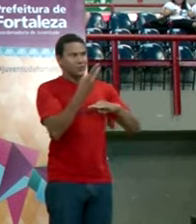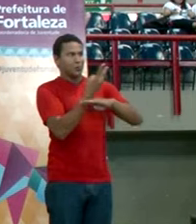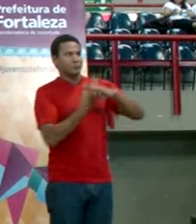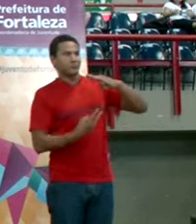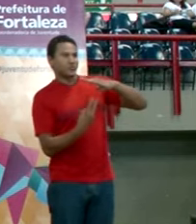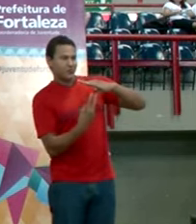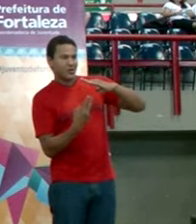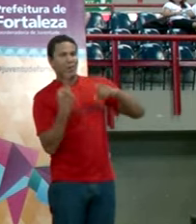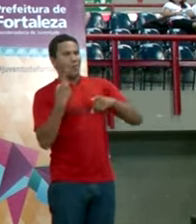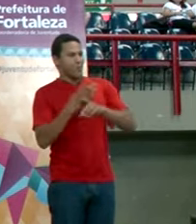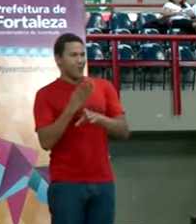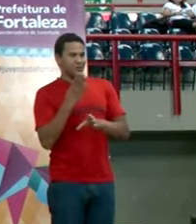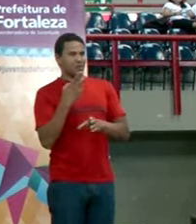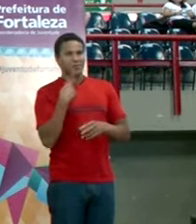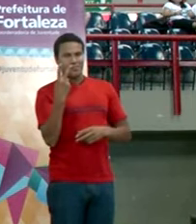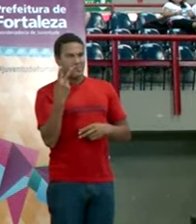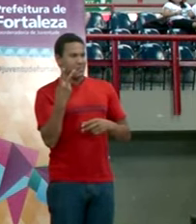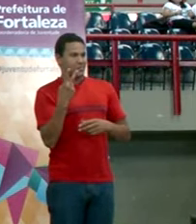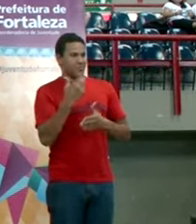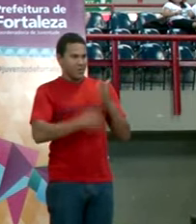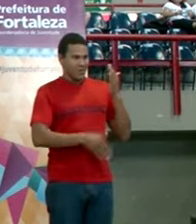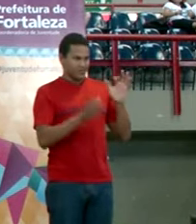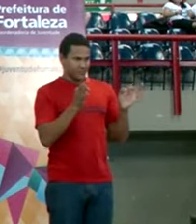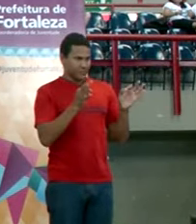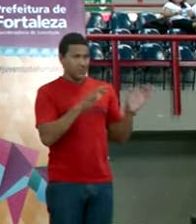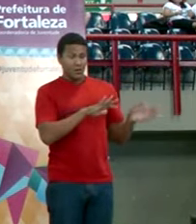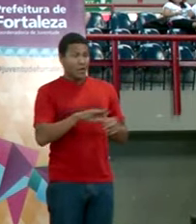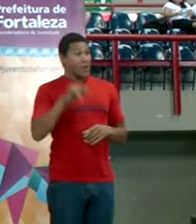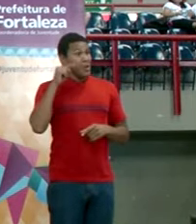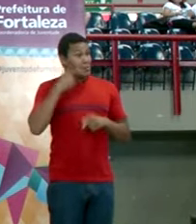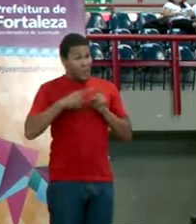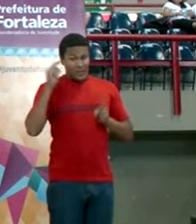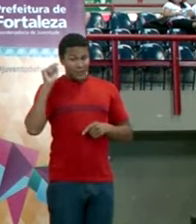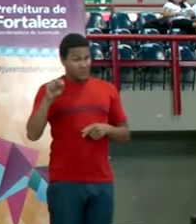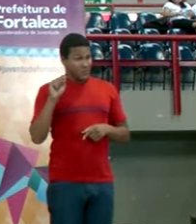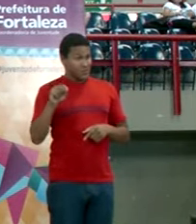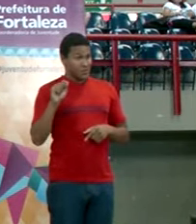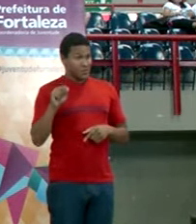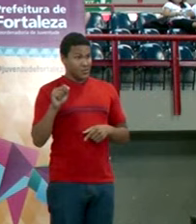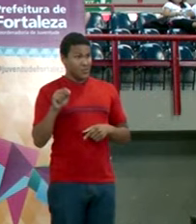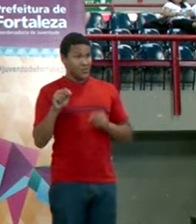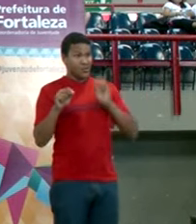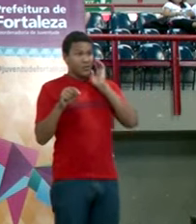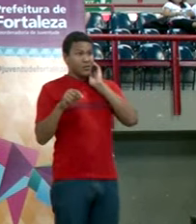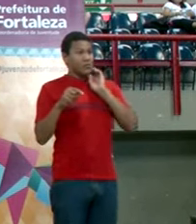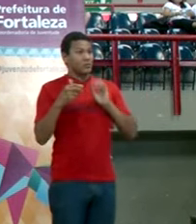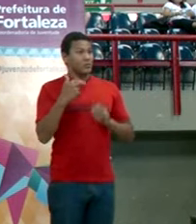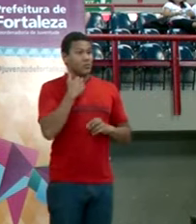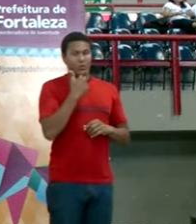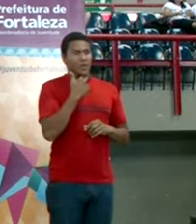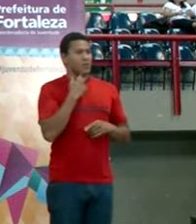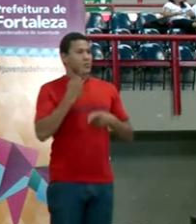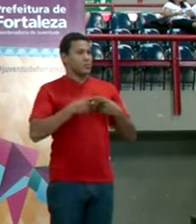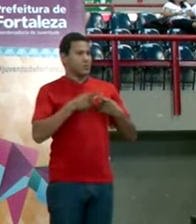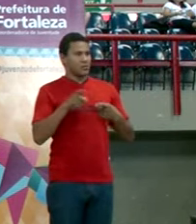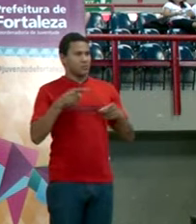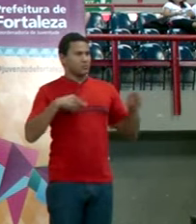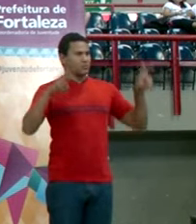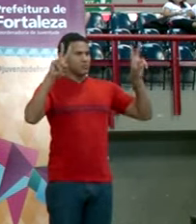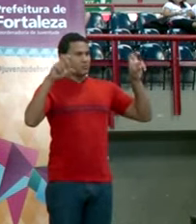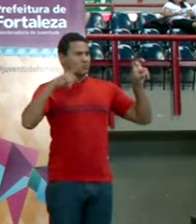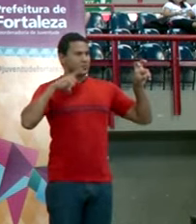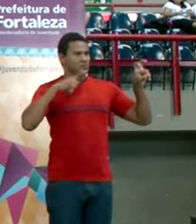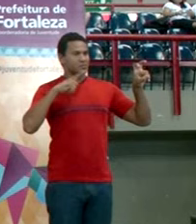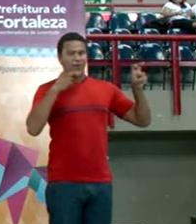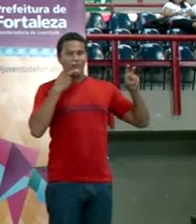né acontece que nessa questão não pode ser assim por quê Porque o enunciado disse que a prova de